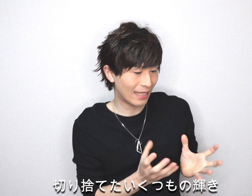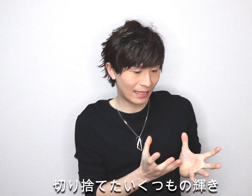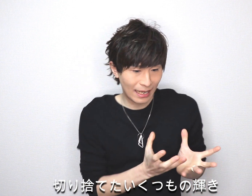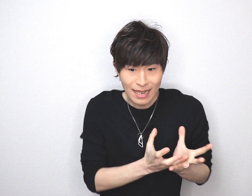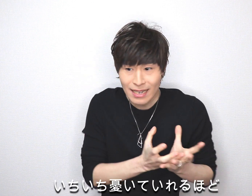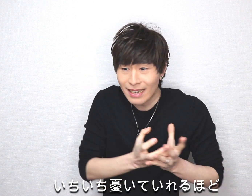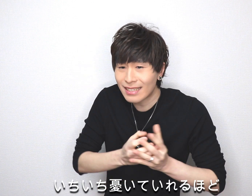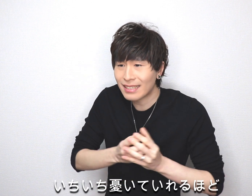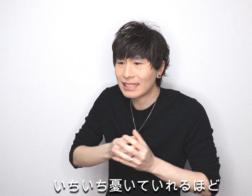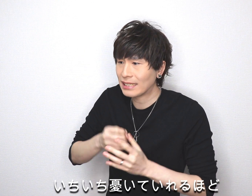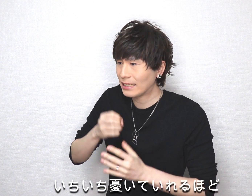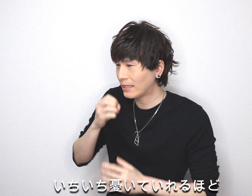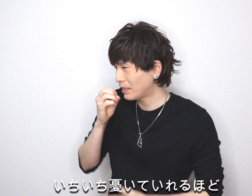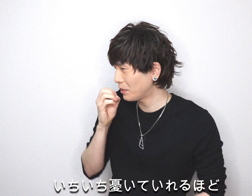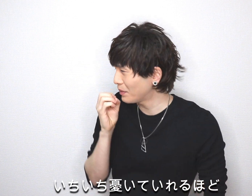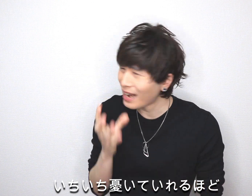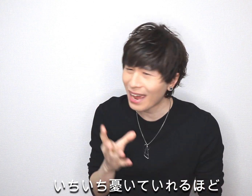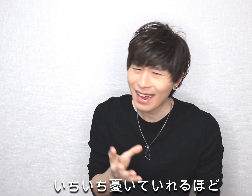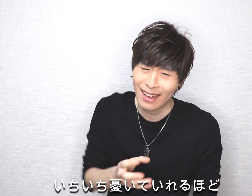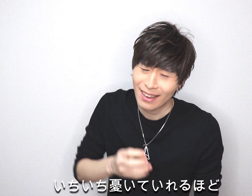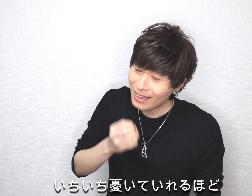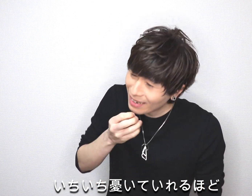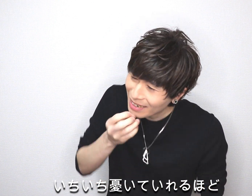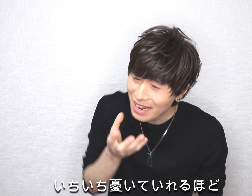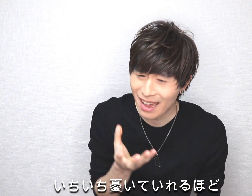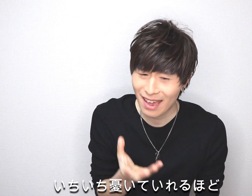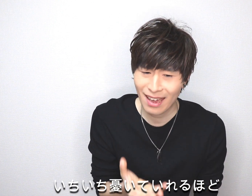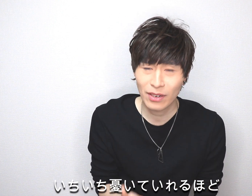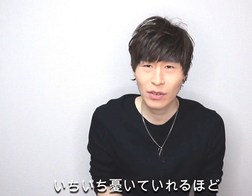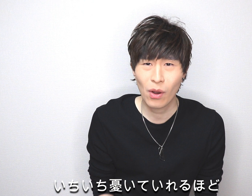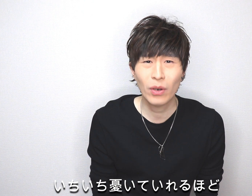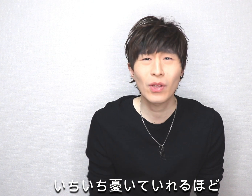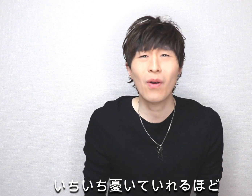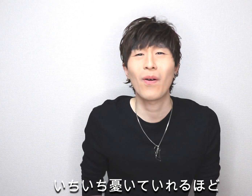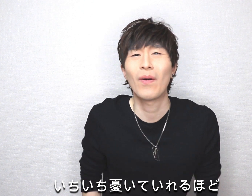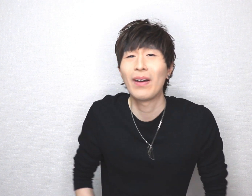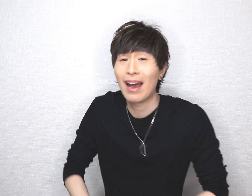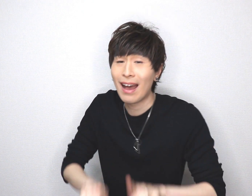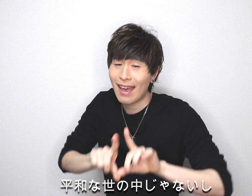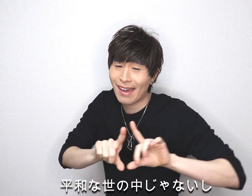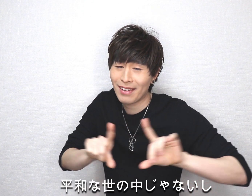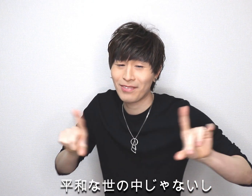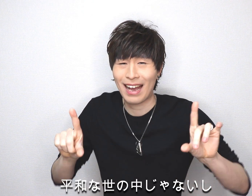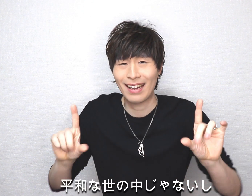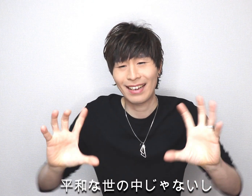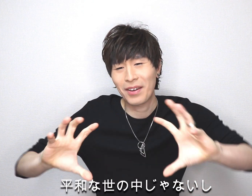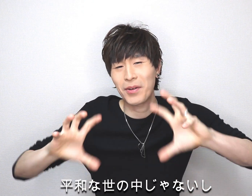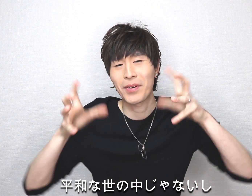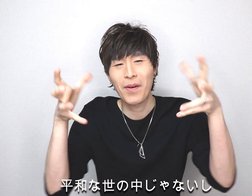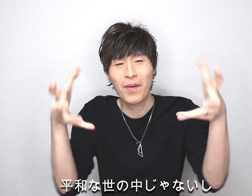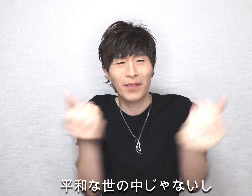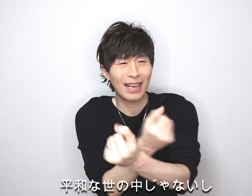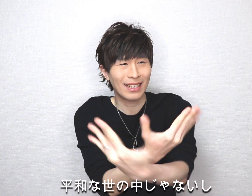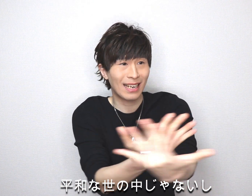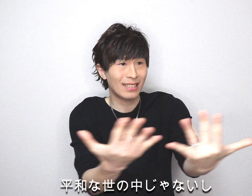き、いちいち憂いていれるほど平和な世の中じ